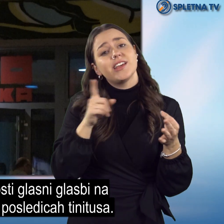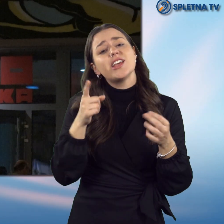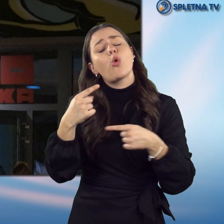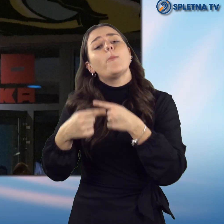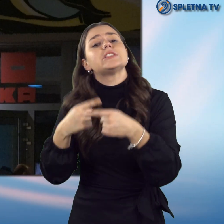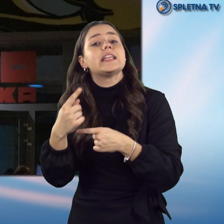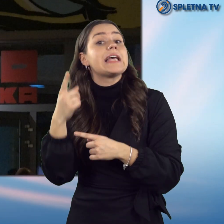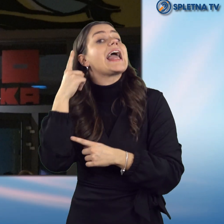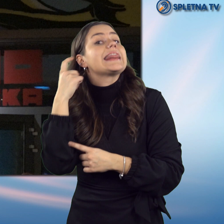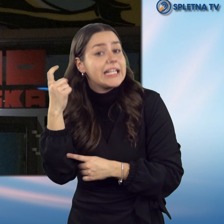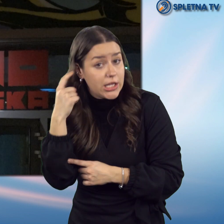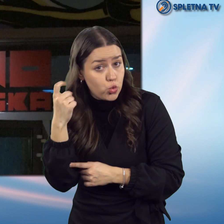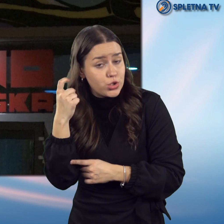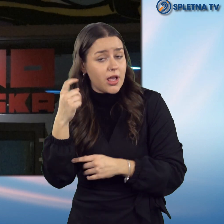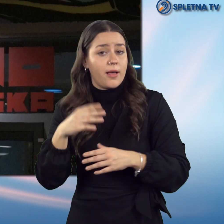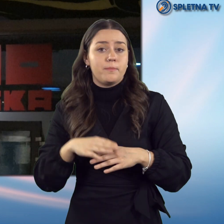tinitusa.